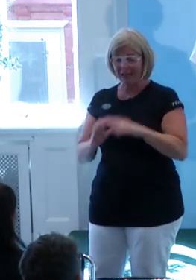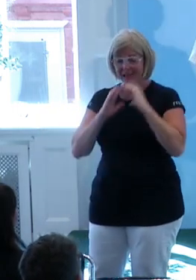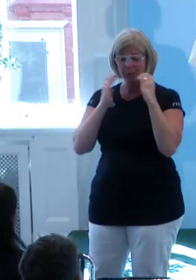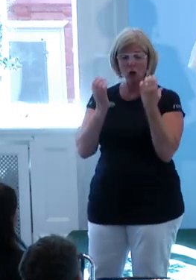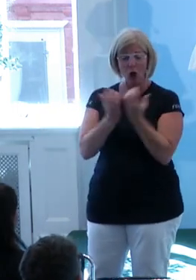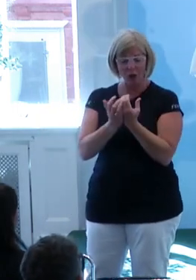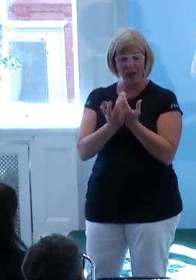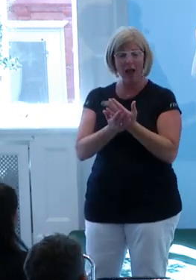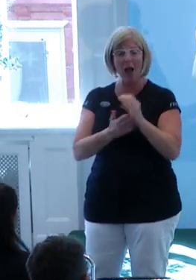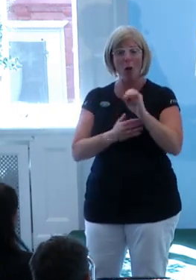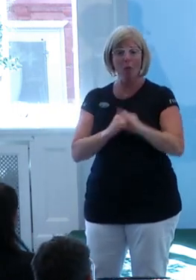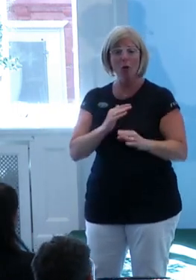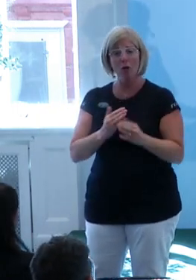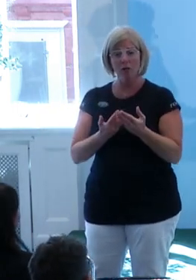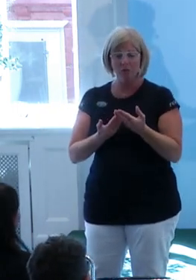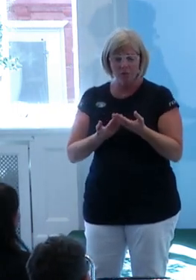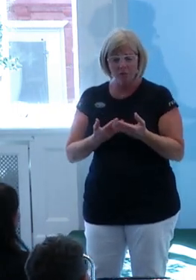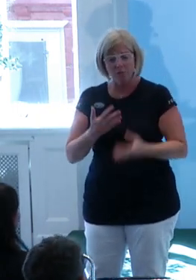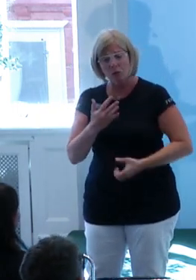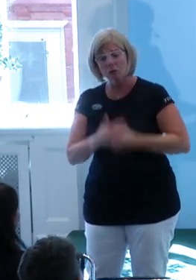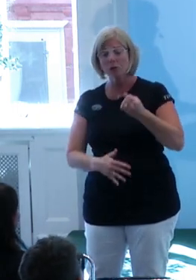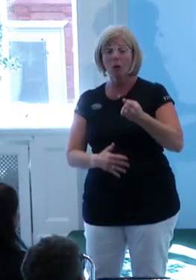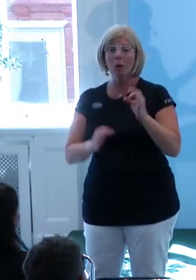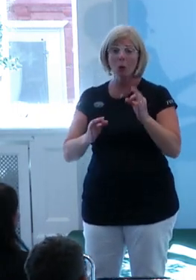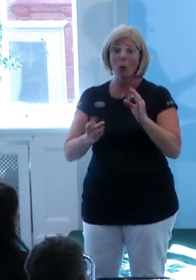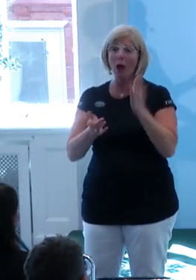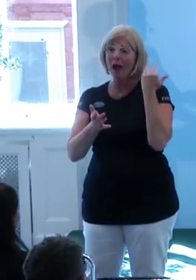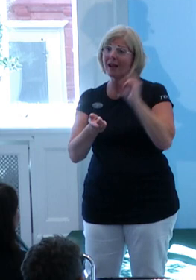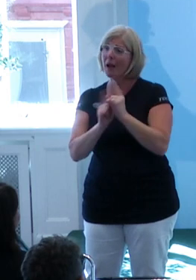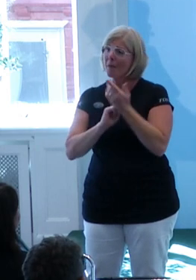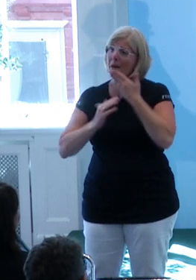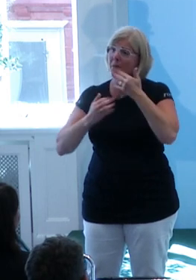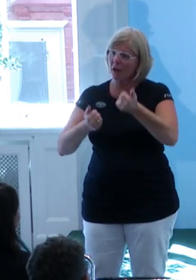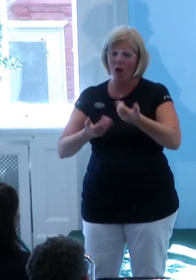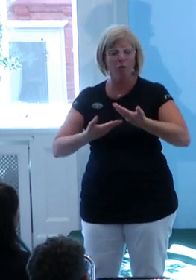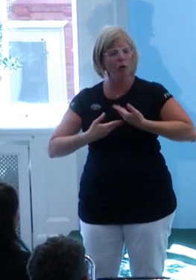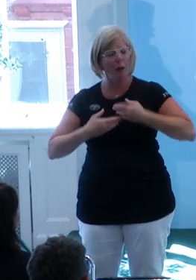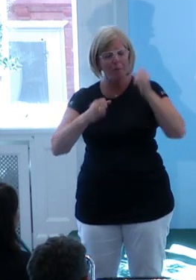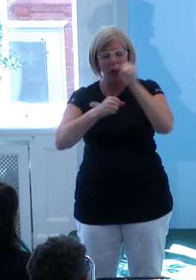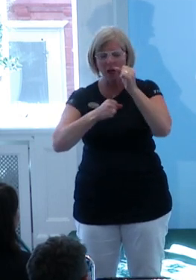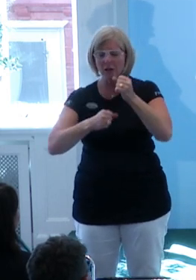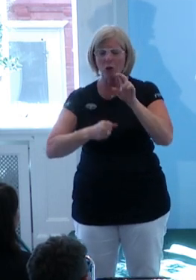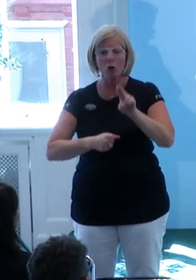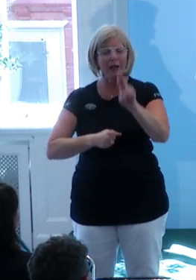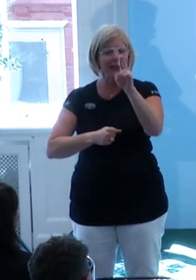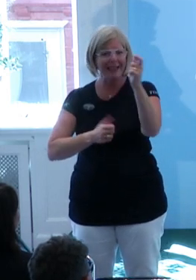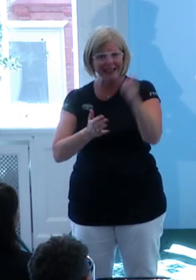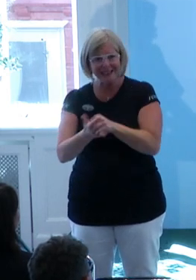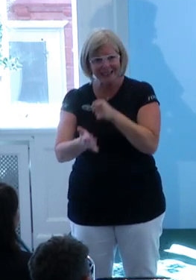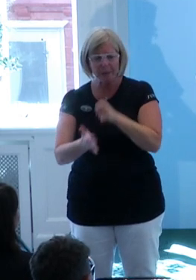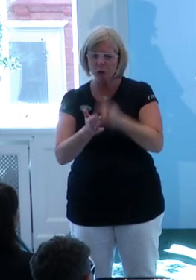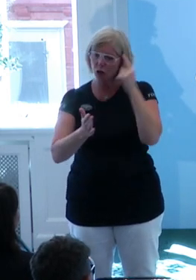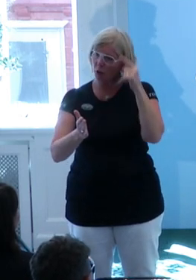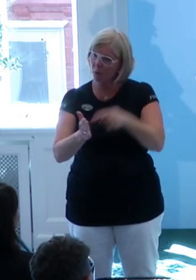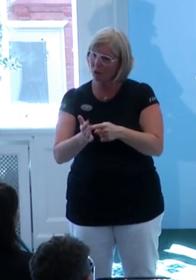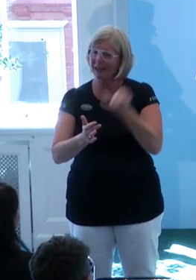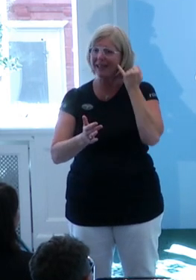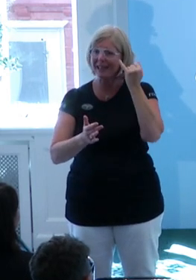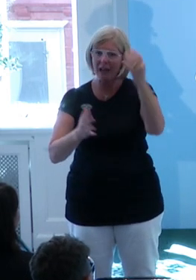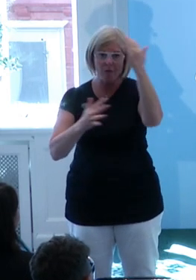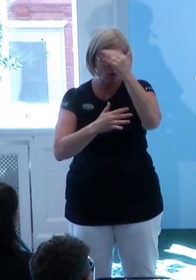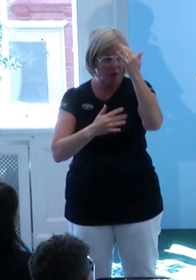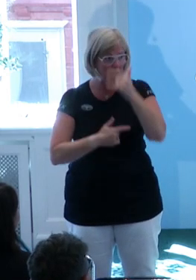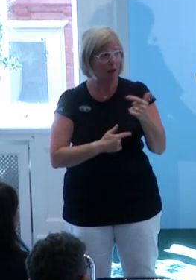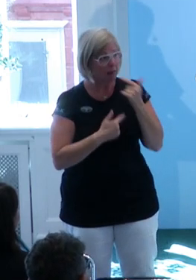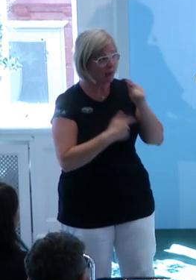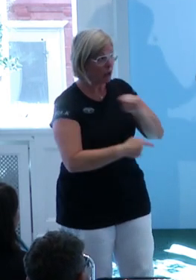handlat om att lyfta fram hur vi kan bli bättre. Vi har fått massor med konkreta tips, synpunkter och idéer och funderingar. Jag vill